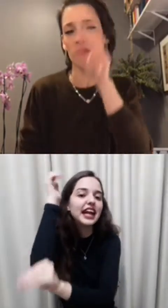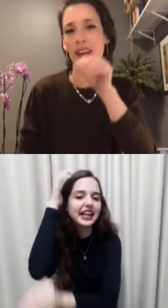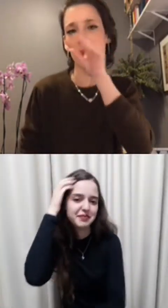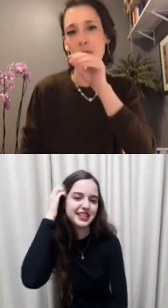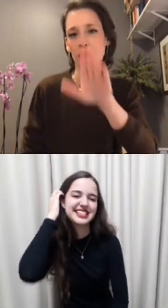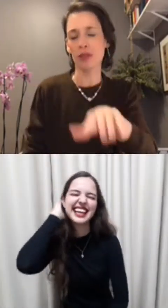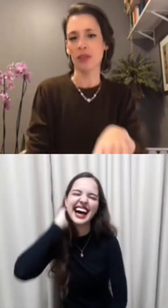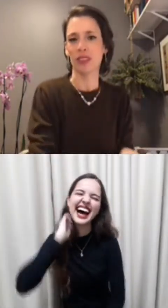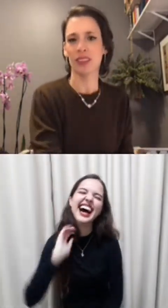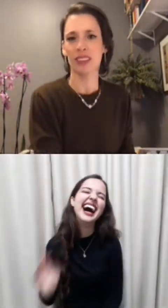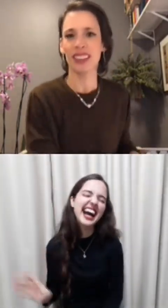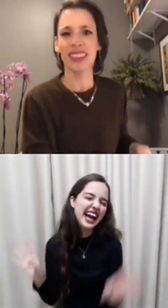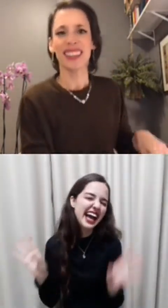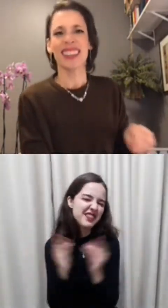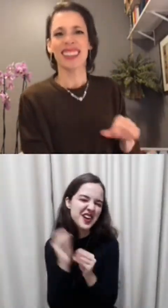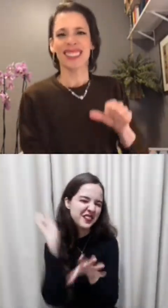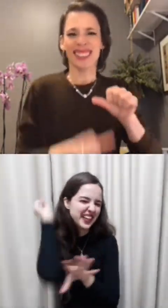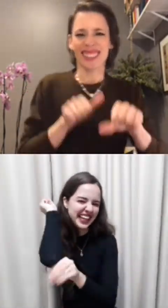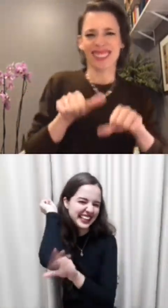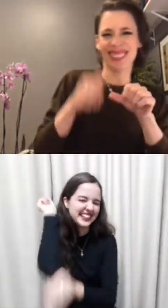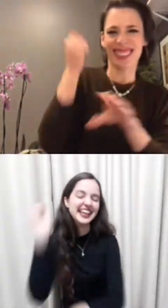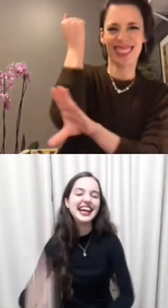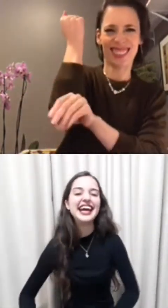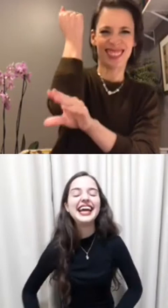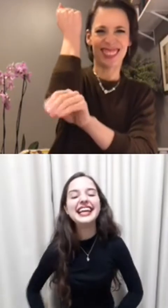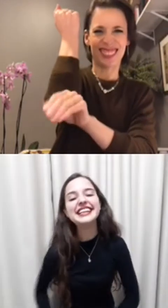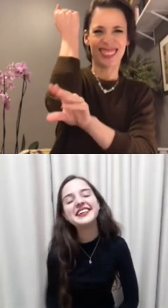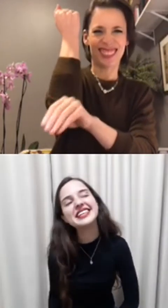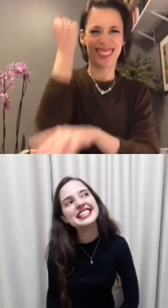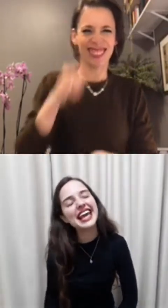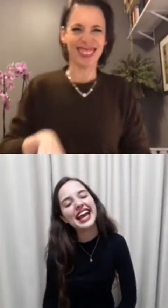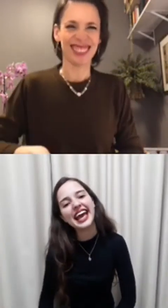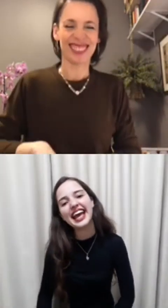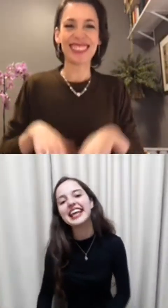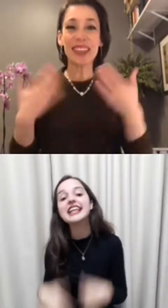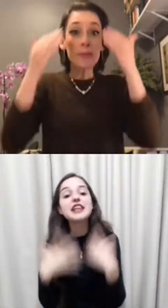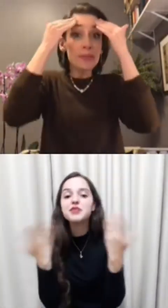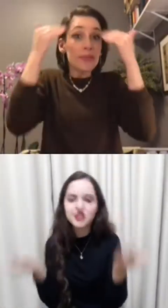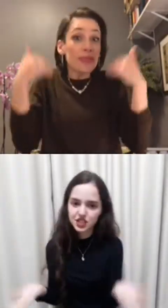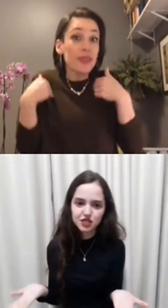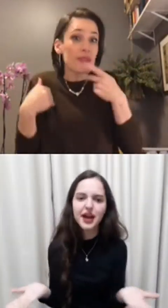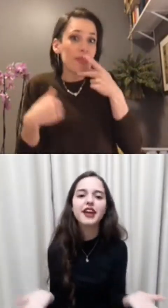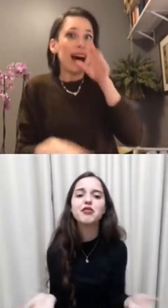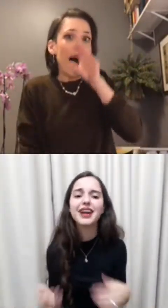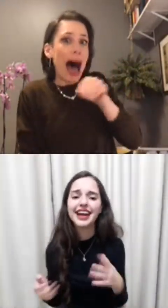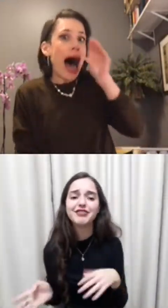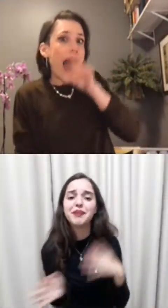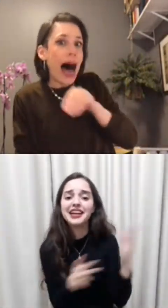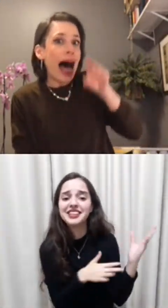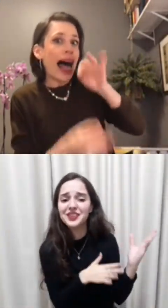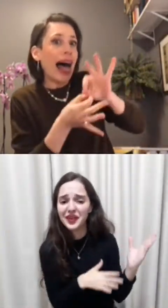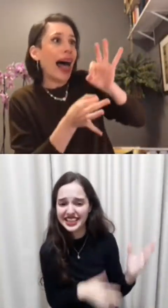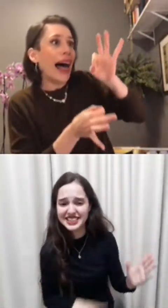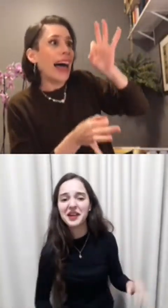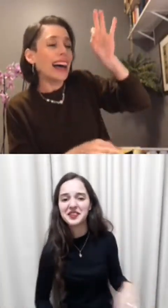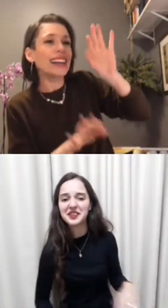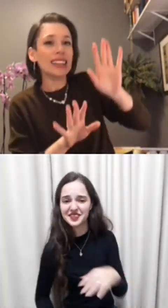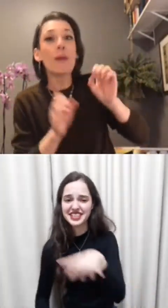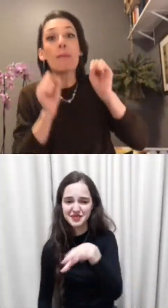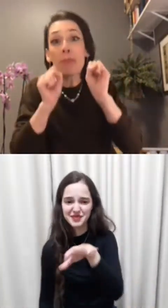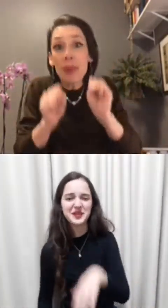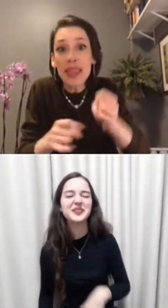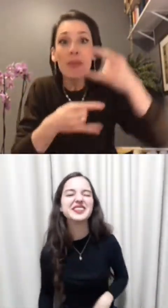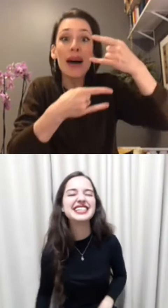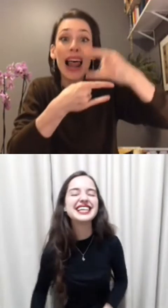na Libras. É o meu apelido. Então, assim, quem sabe um dia a gente marca uma live parte 2 para continuar